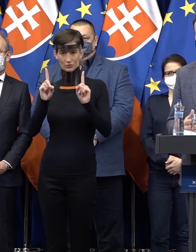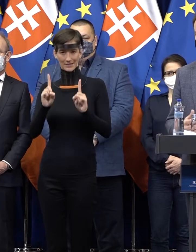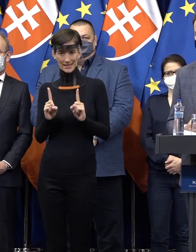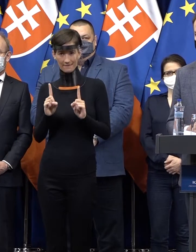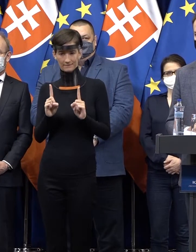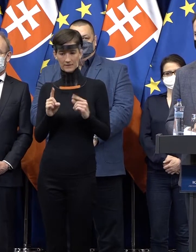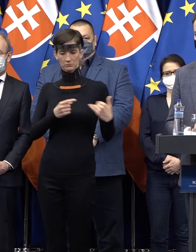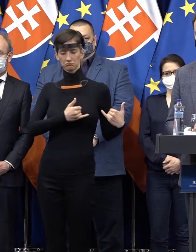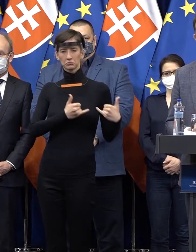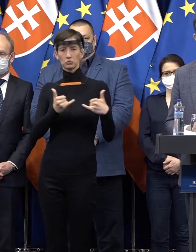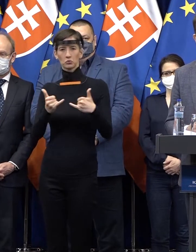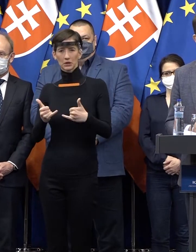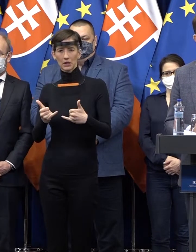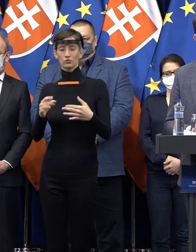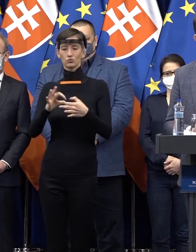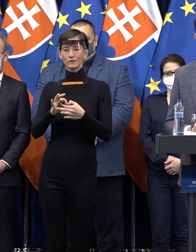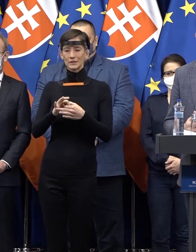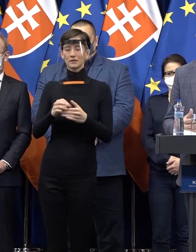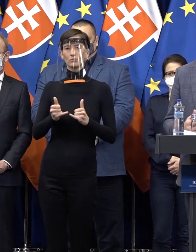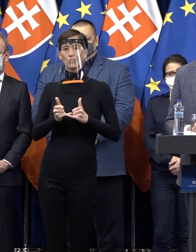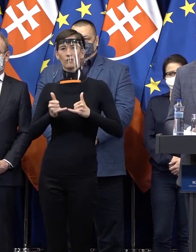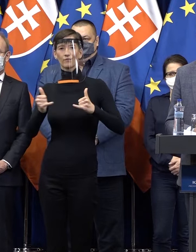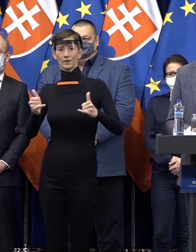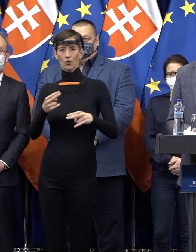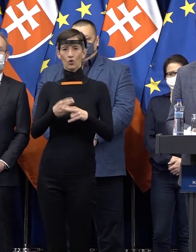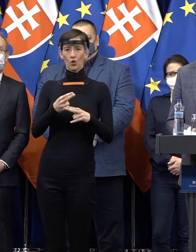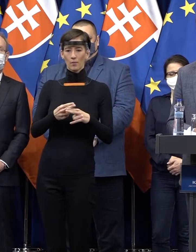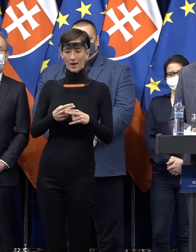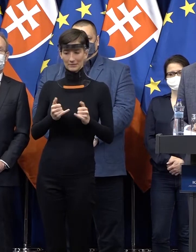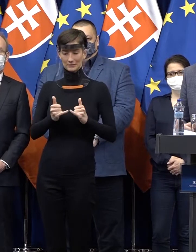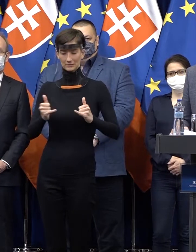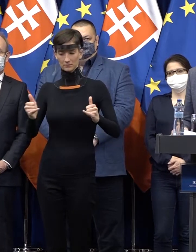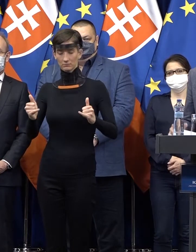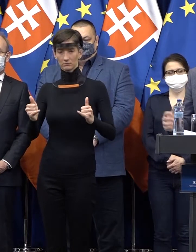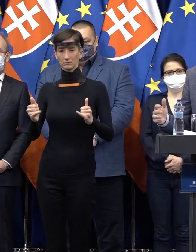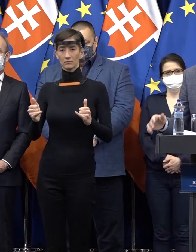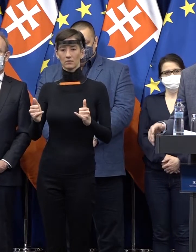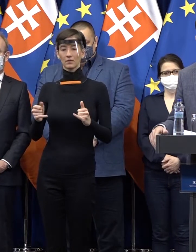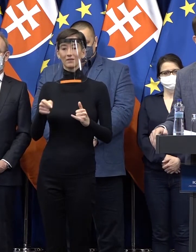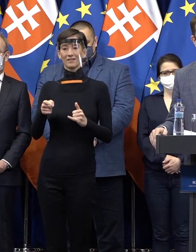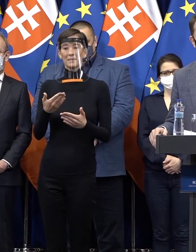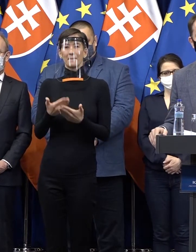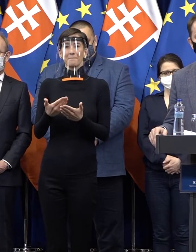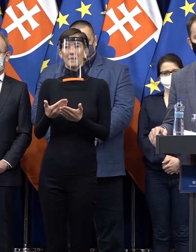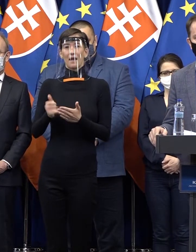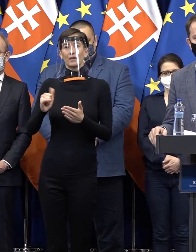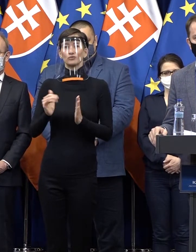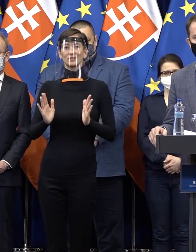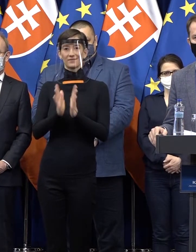a veľkonočné sviatky, kedy máme zvyklosť cestovať za príbuznými, ísť vyšibať starú